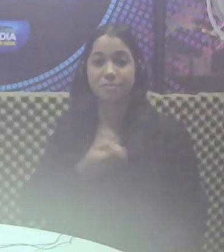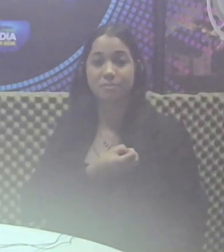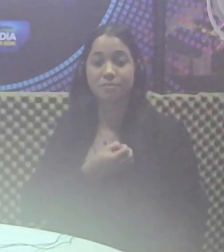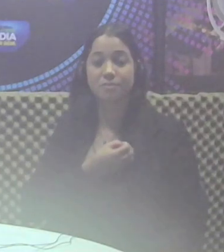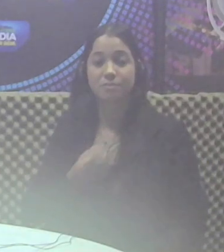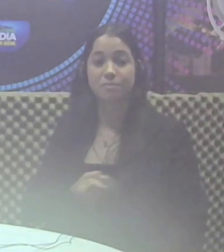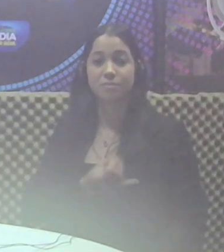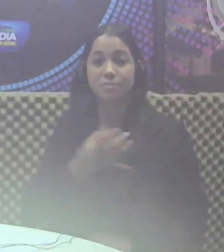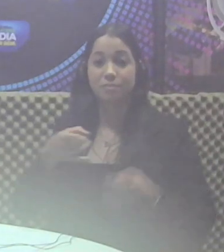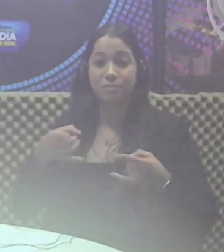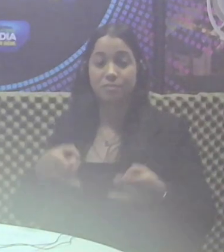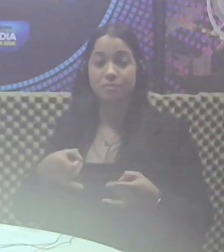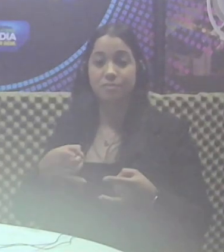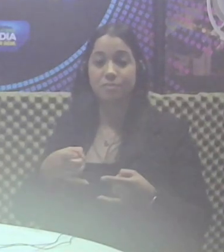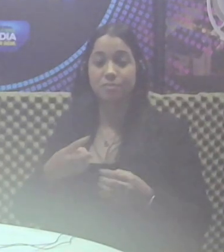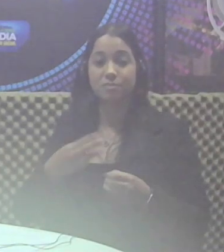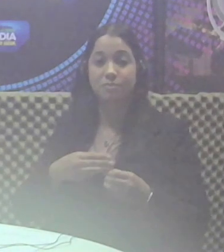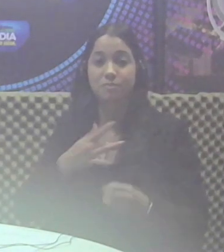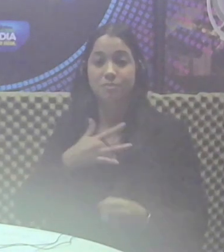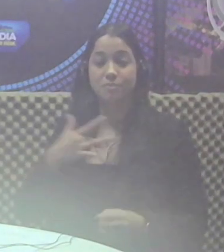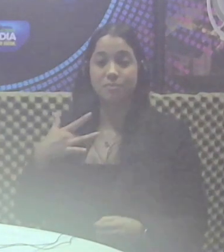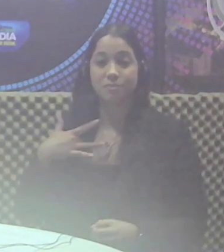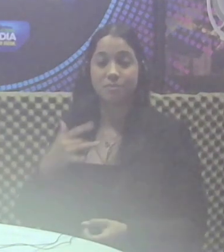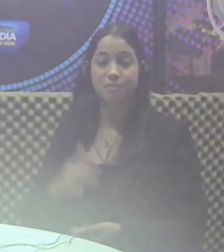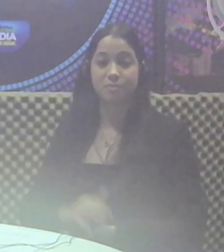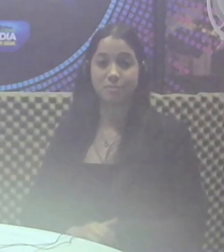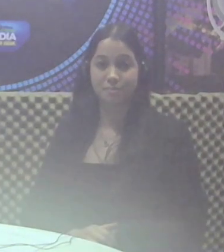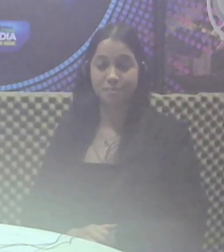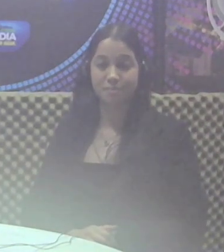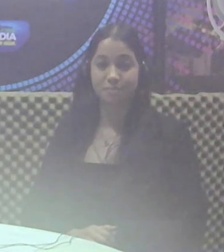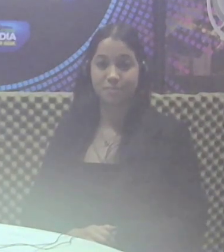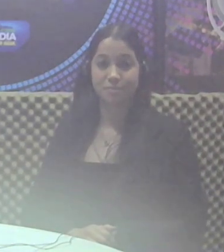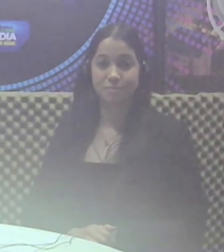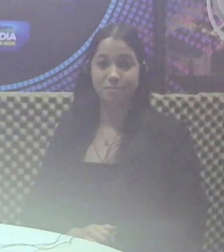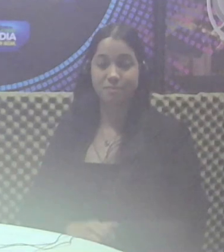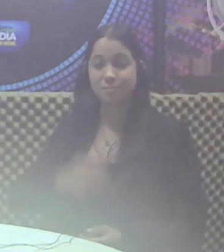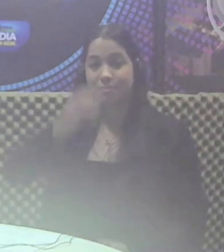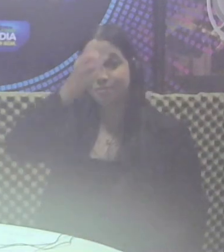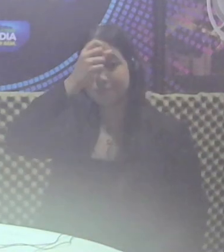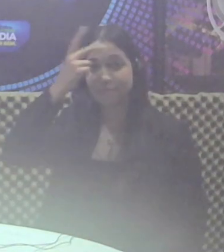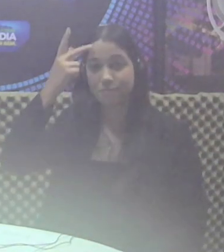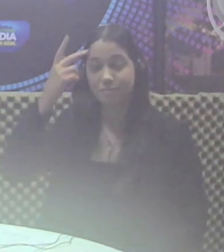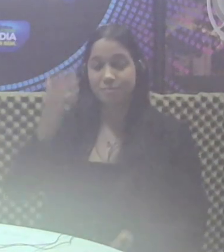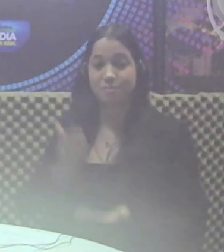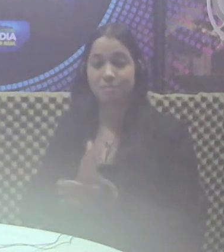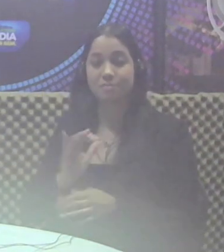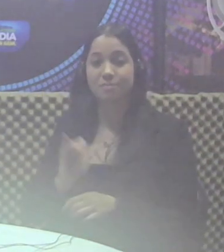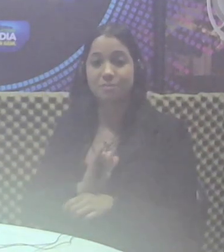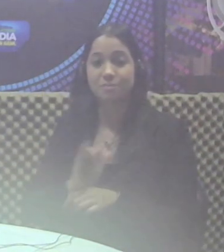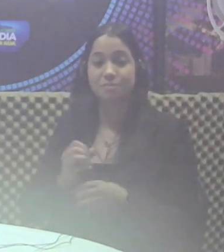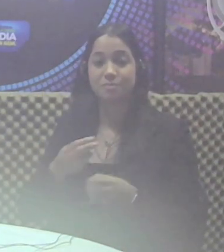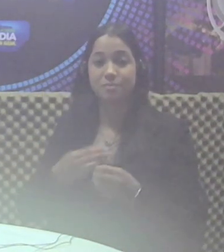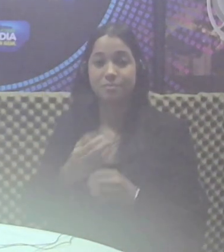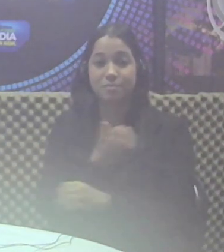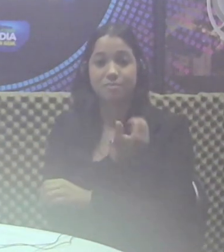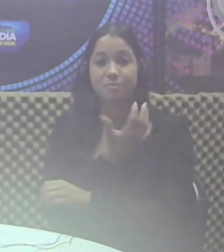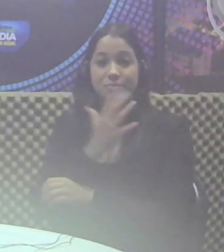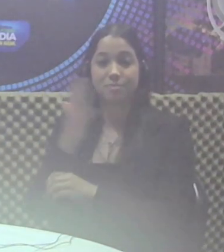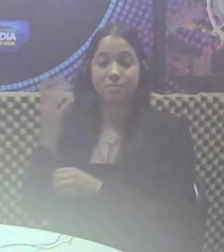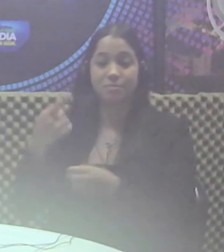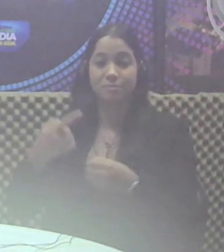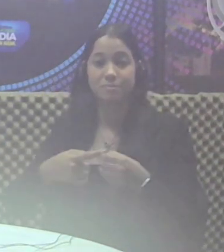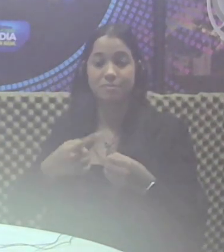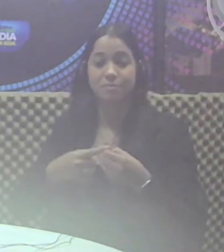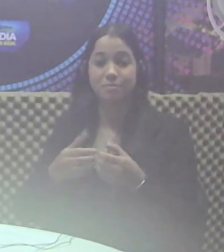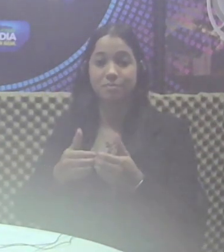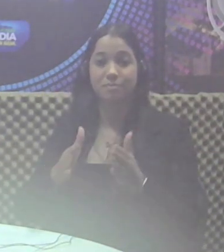rede municipal de saúde. E ainda, a Prefeitura lança Plano Municipal de Arborização Urbana na